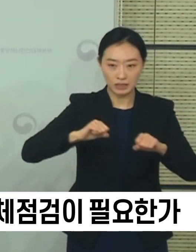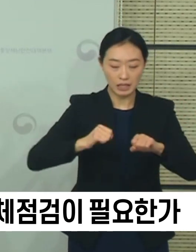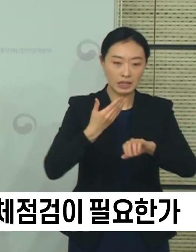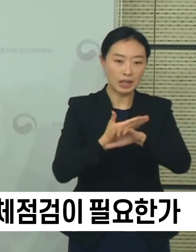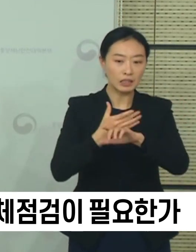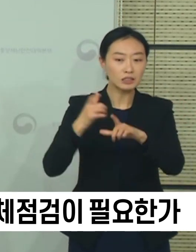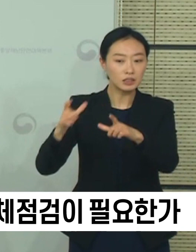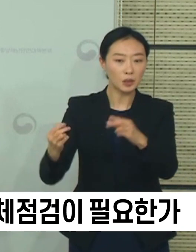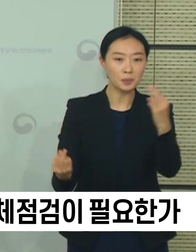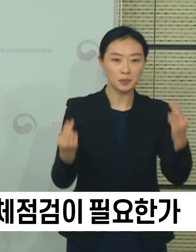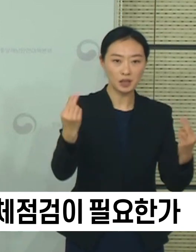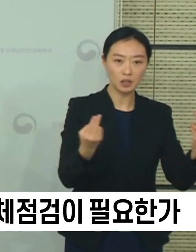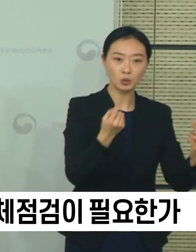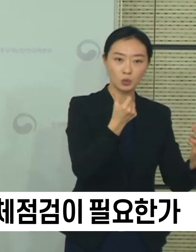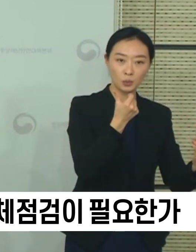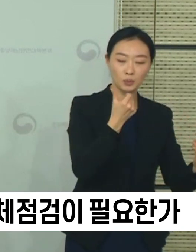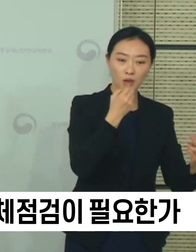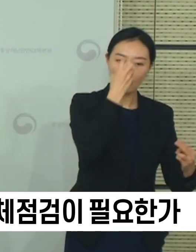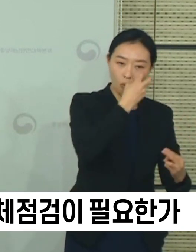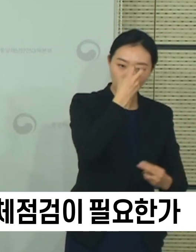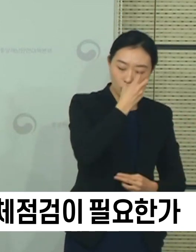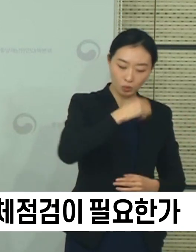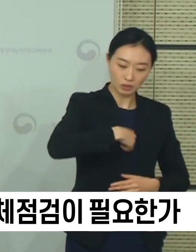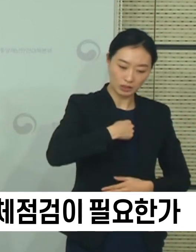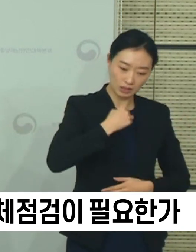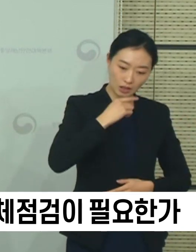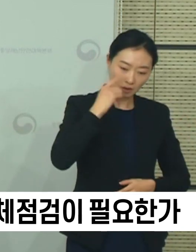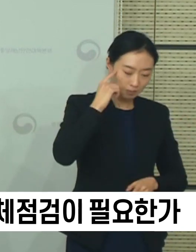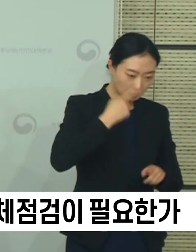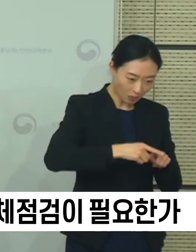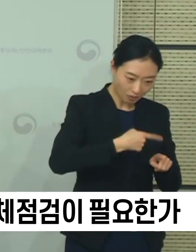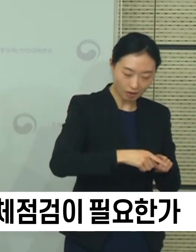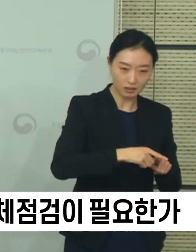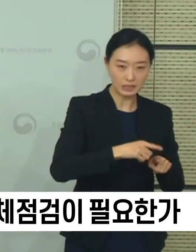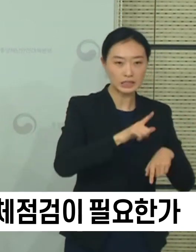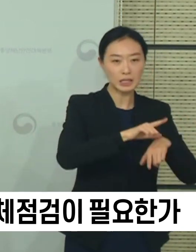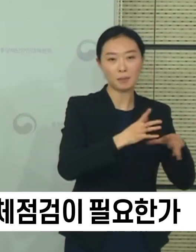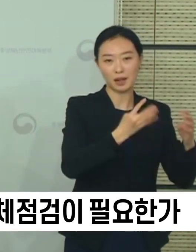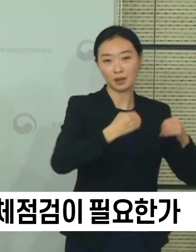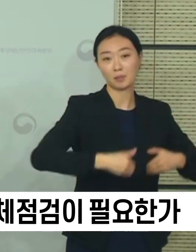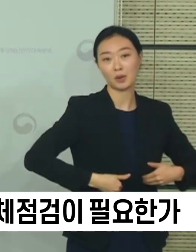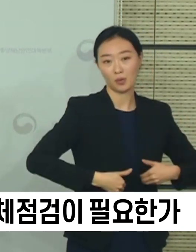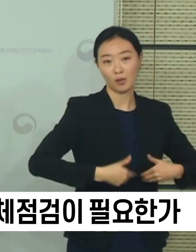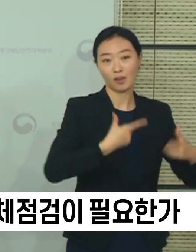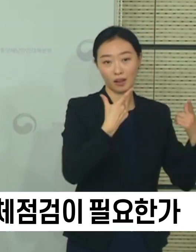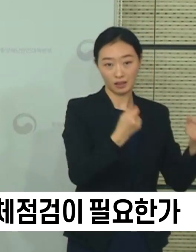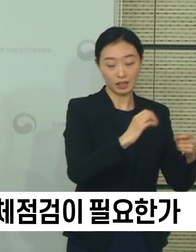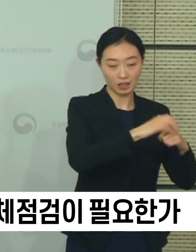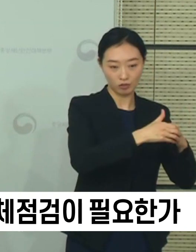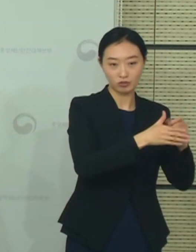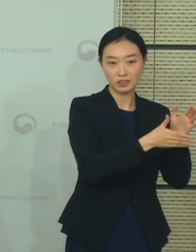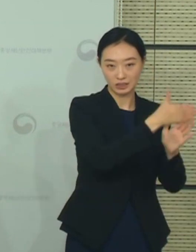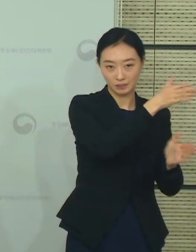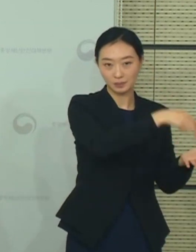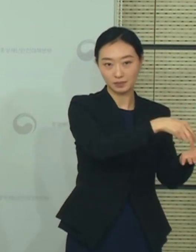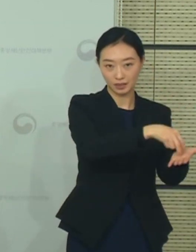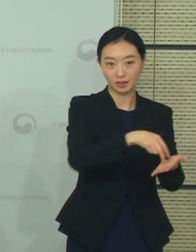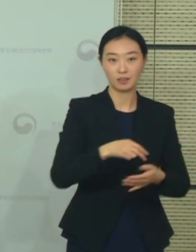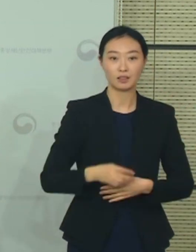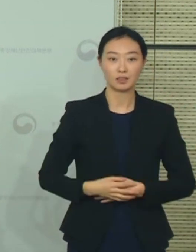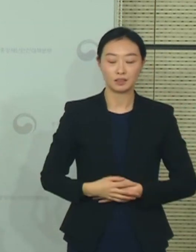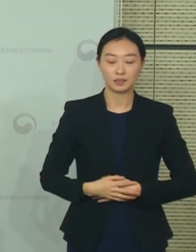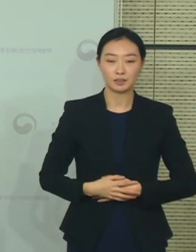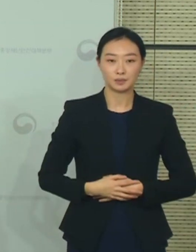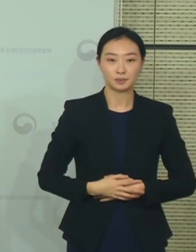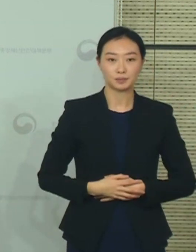비해서는 뭐 이러한 고려나 이러한 검토에 상당한 시간이 좀 소요되고 있는 것으로 판단을 하고 있습니다.